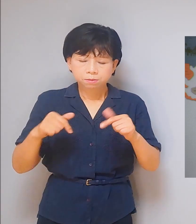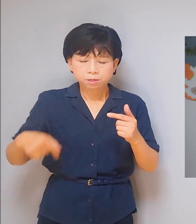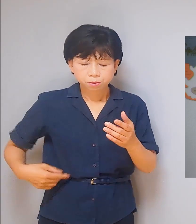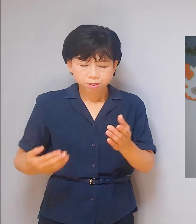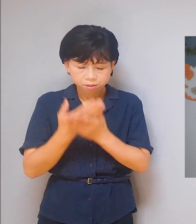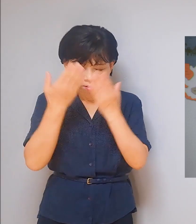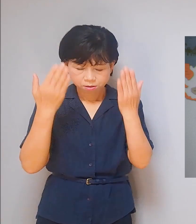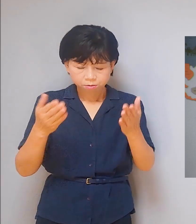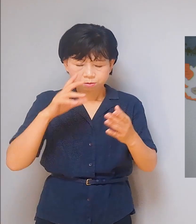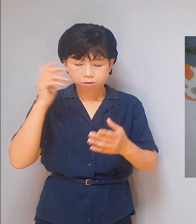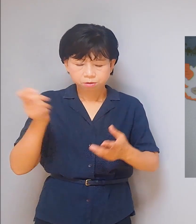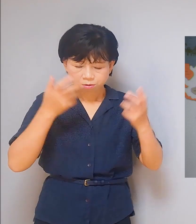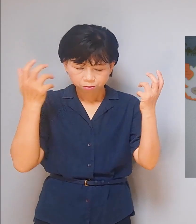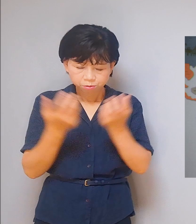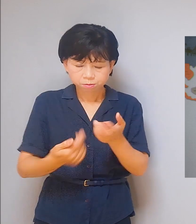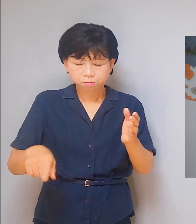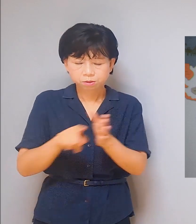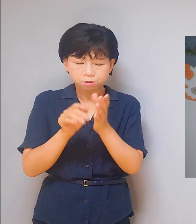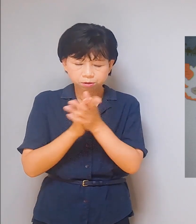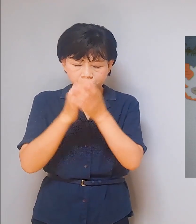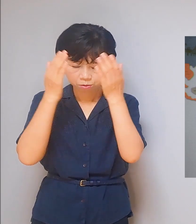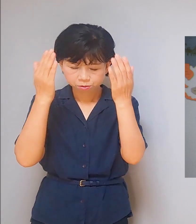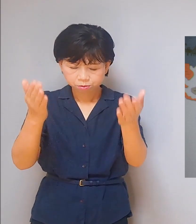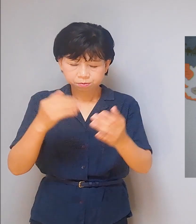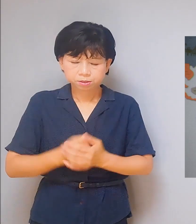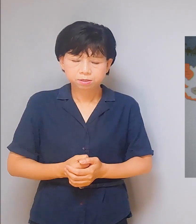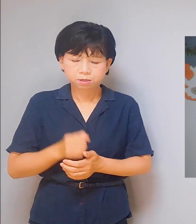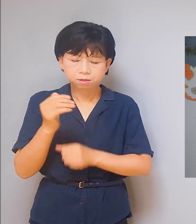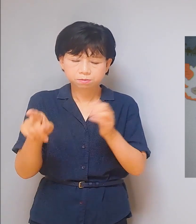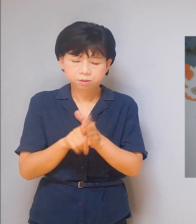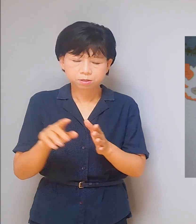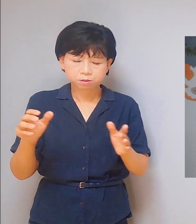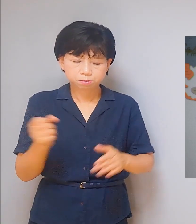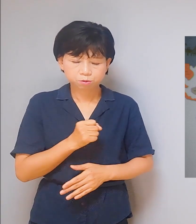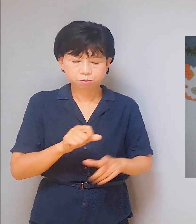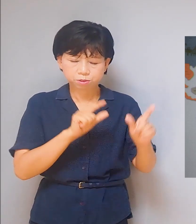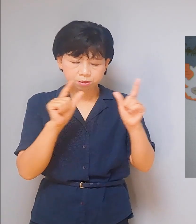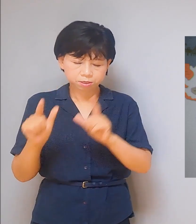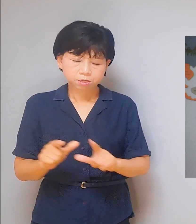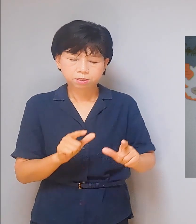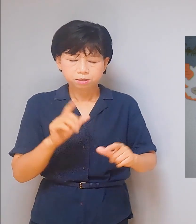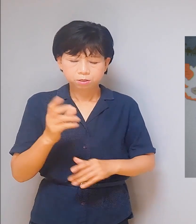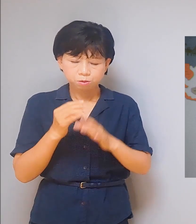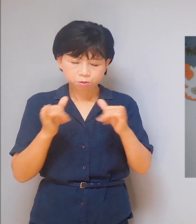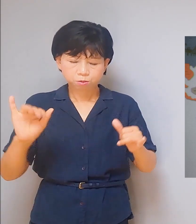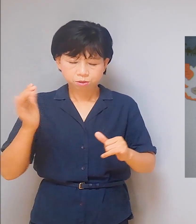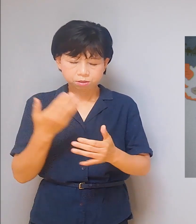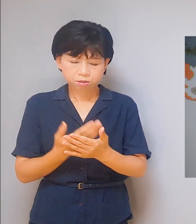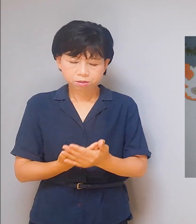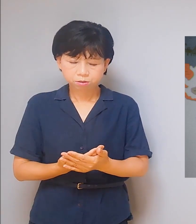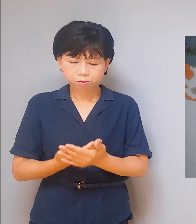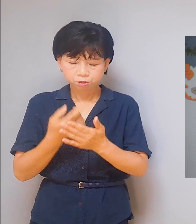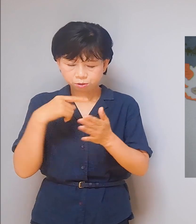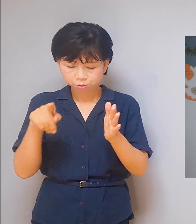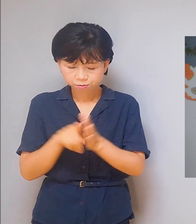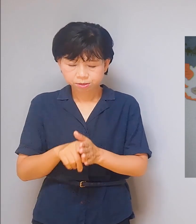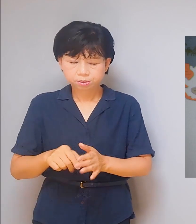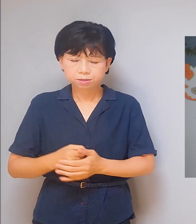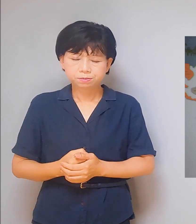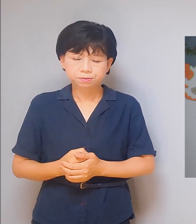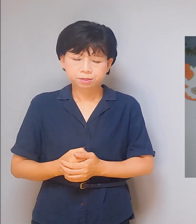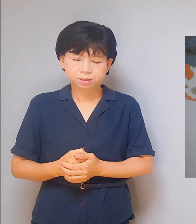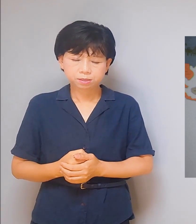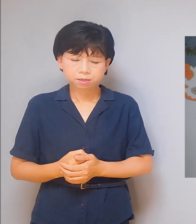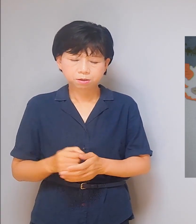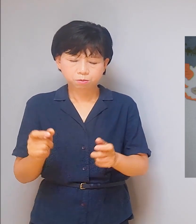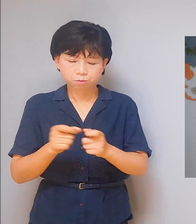날마다 회개하고 성령 충만을 위해서 기도하고 있사오니 믿음으로 살아낼 수 있는 우리 모든 성도들 되게 해 주실 줄 믿습니다.